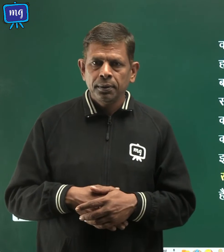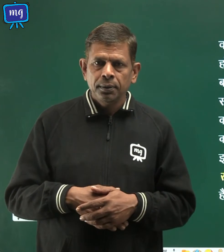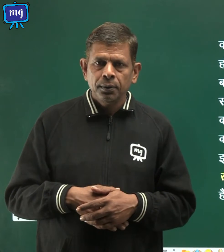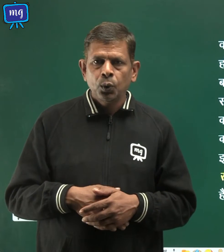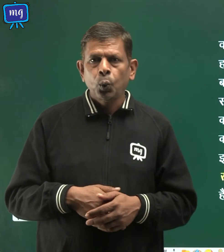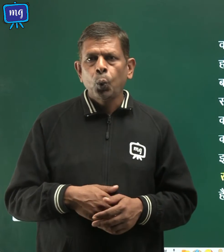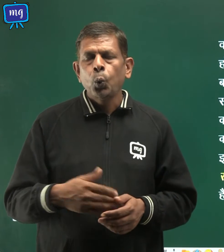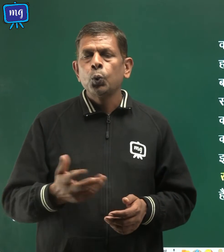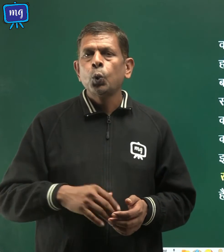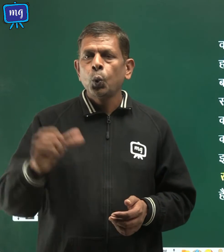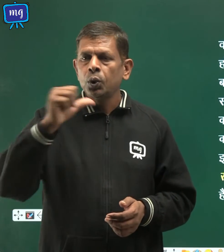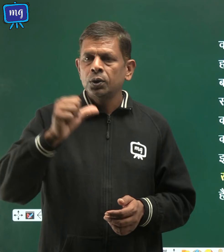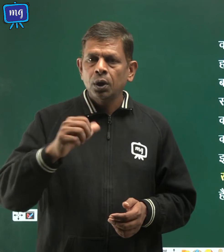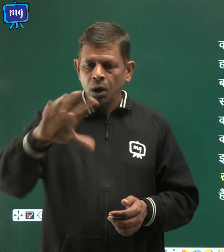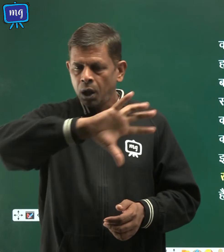जो जल हमें